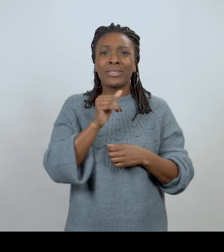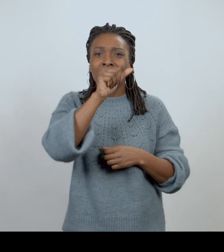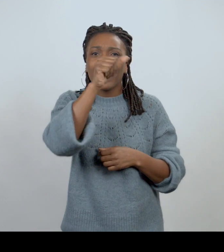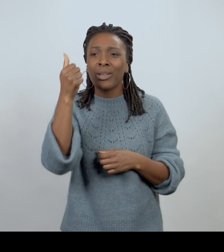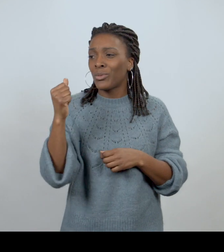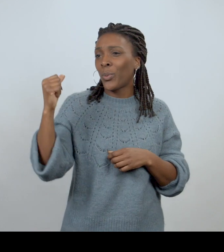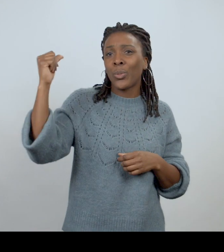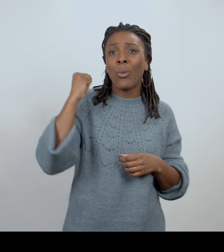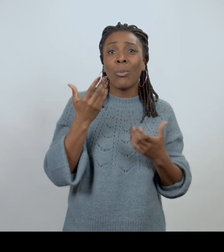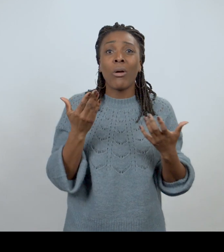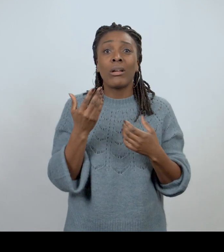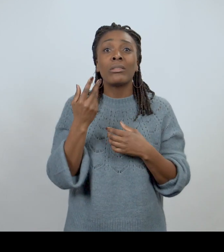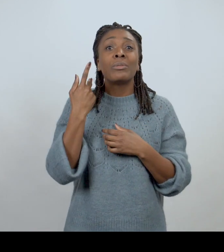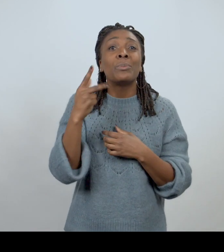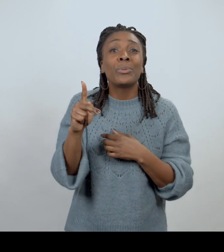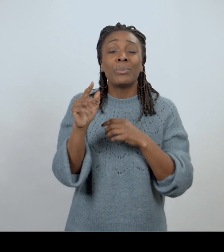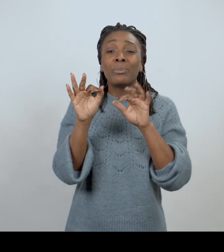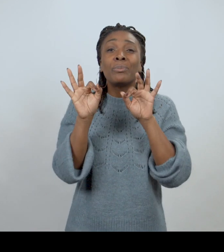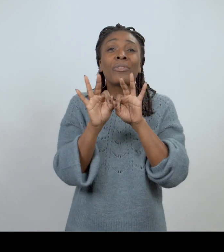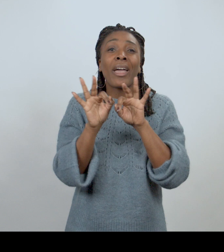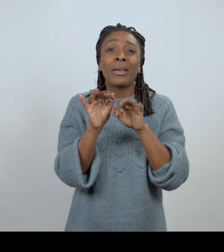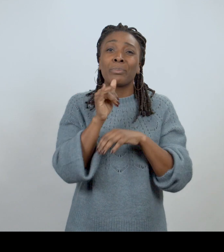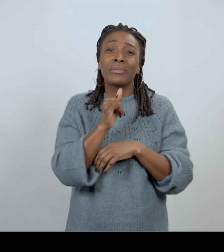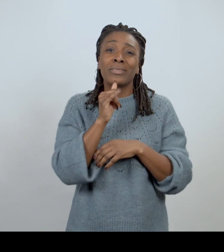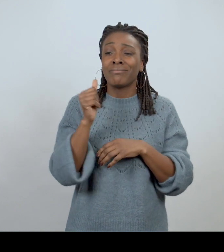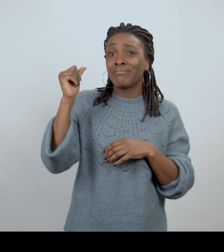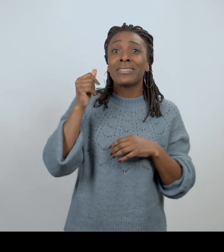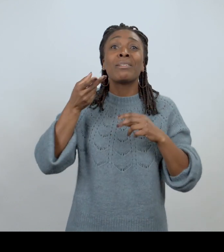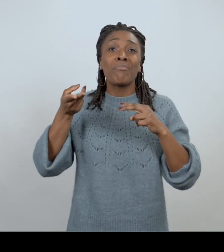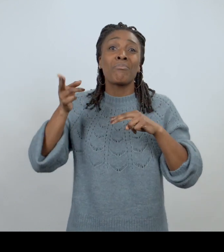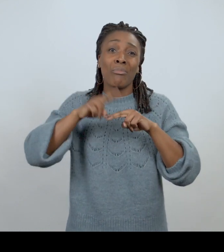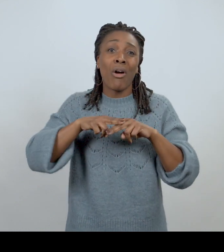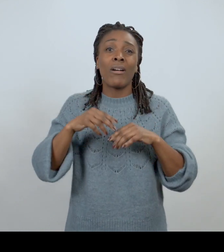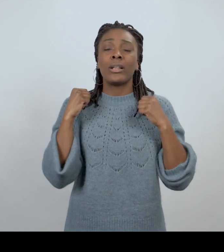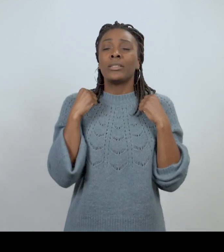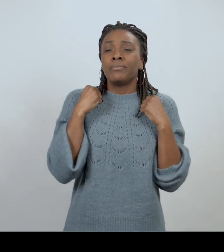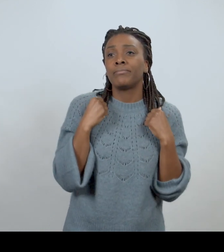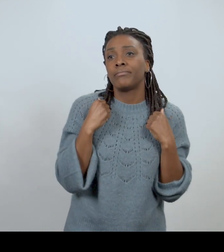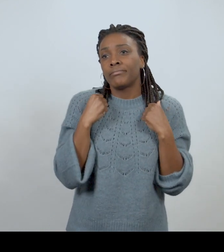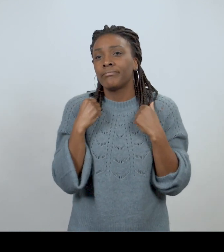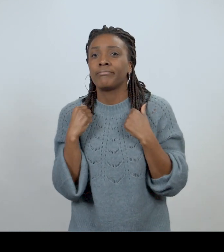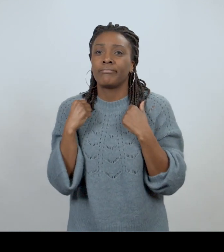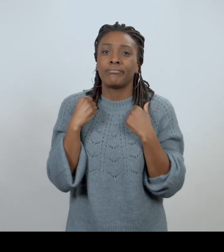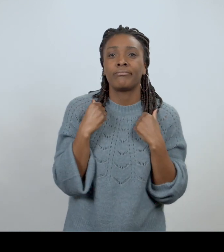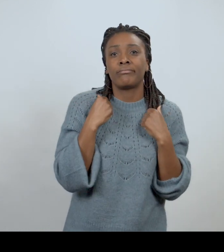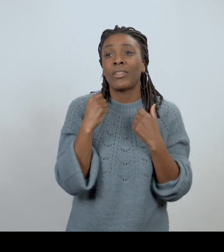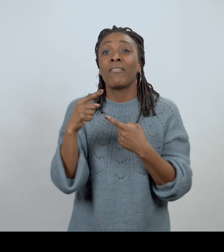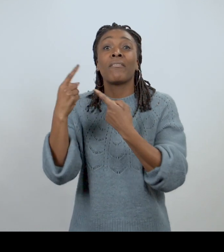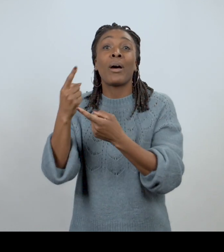portait sur son dos son petit frère mort qu'il conduisait à la crémation.